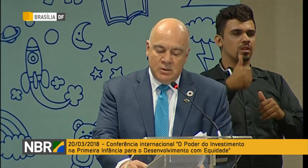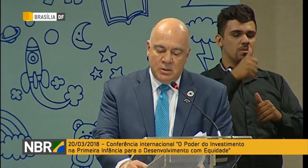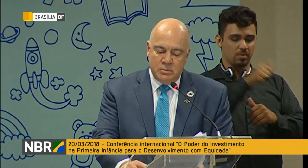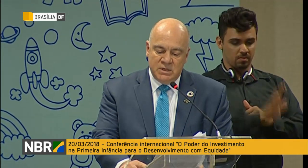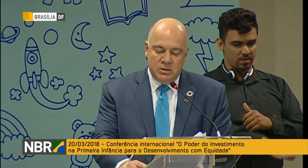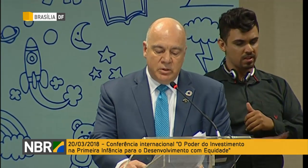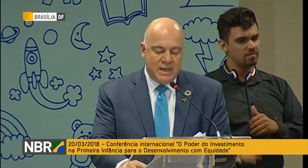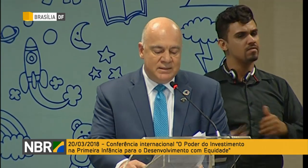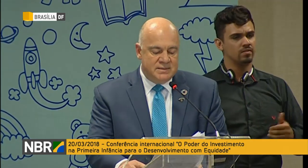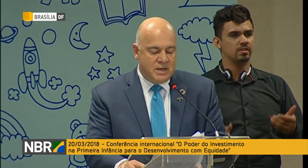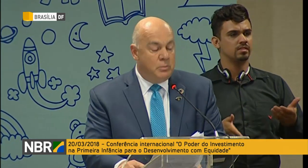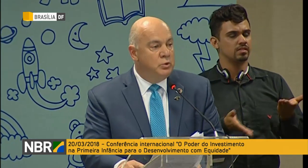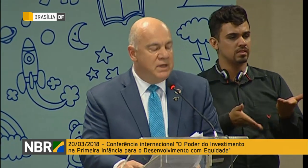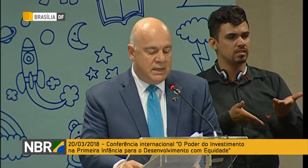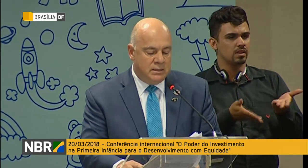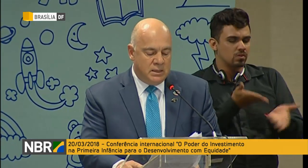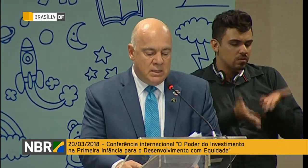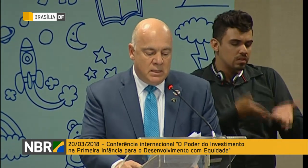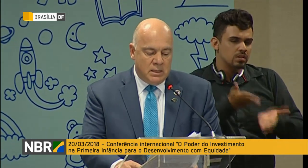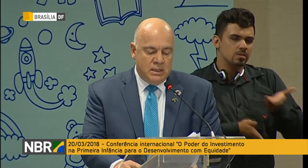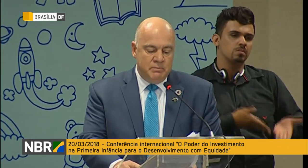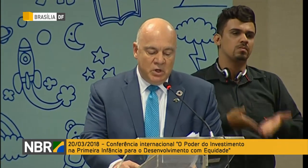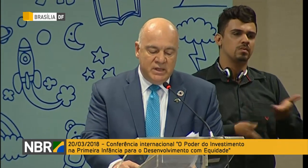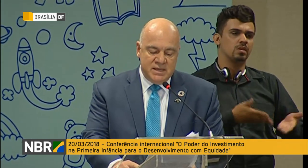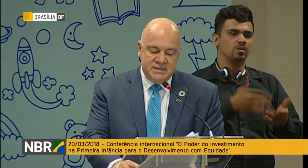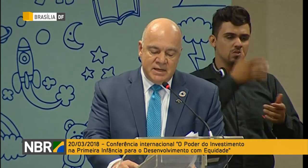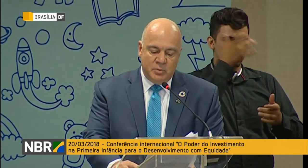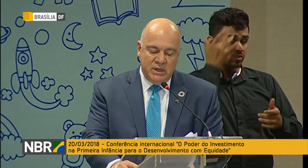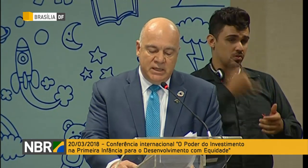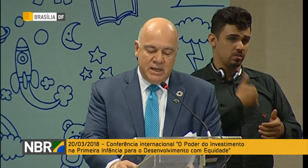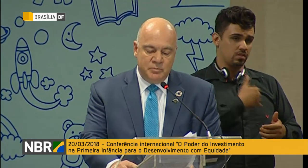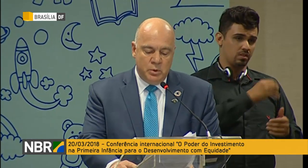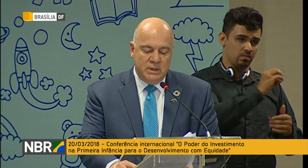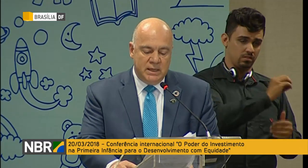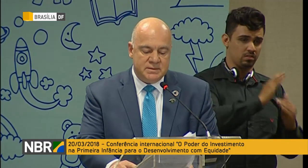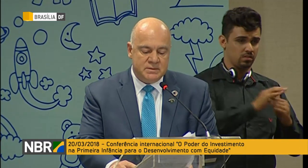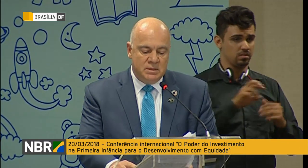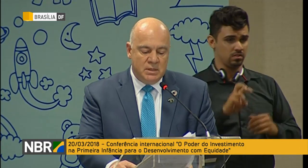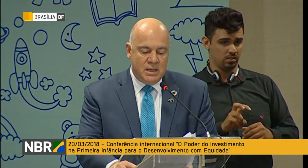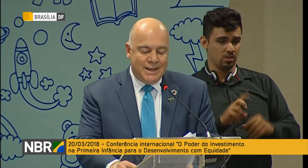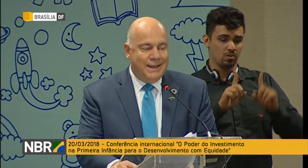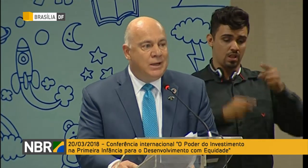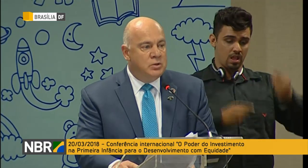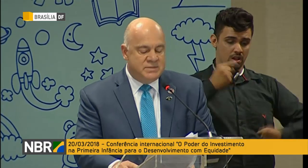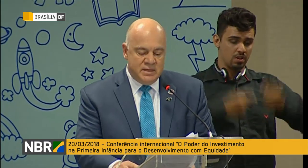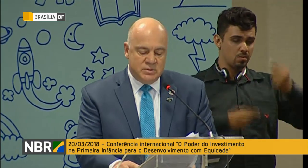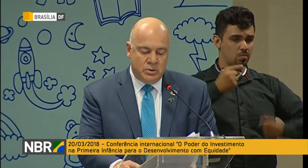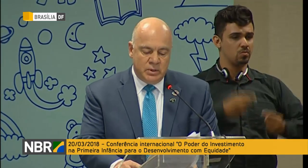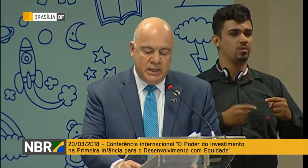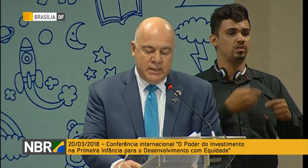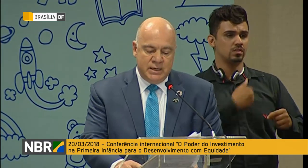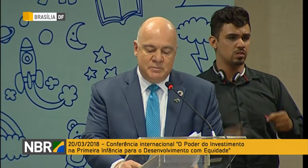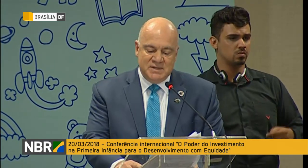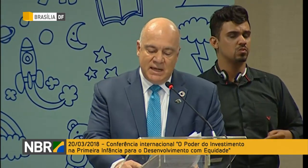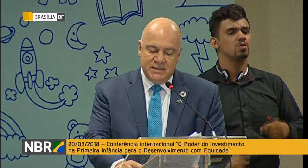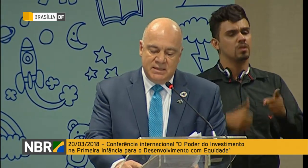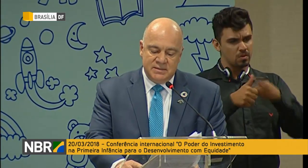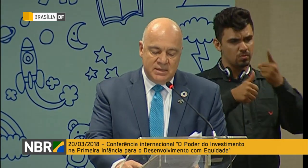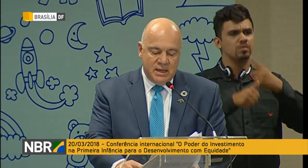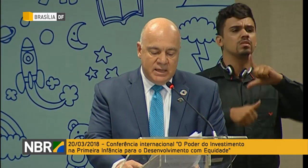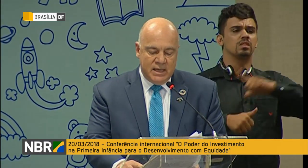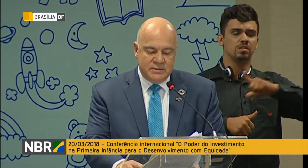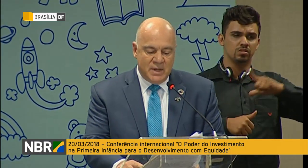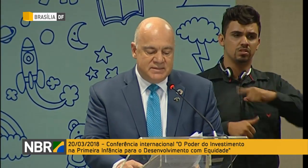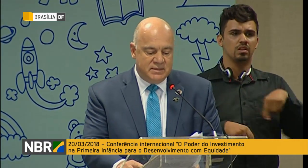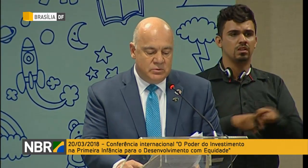tem sido objeto de atenção mundial e prioridades nas políticas públicas. É consenso entre